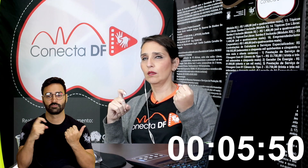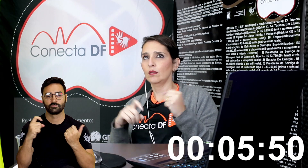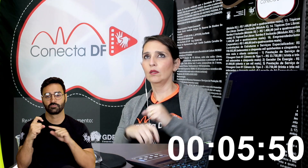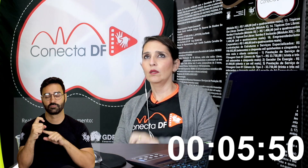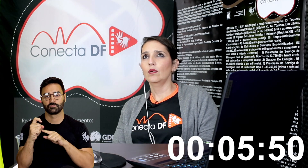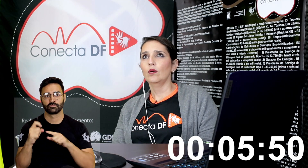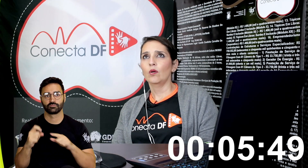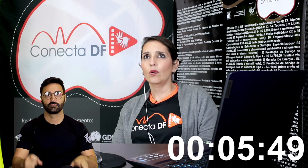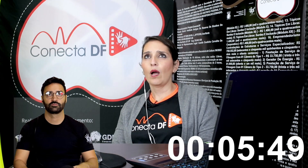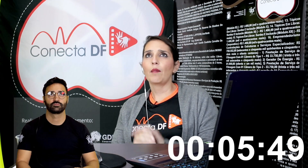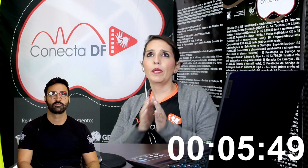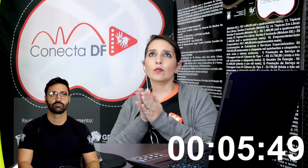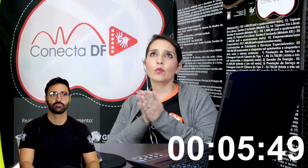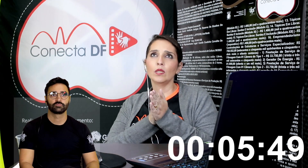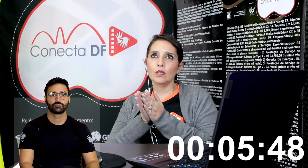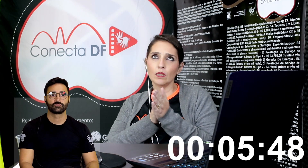castanha.